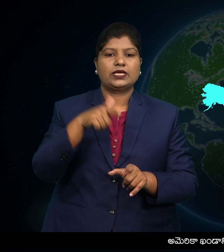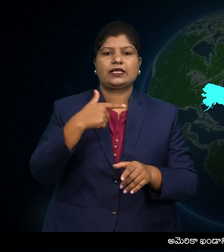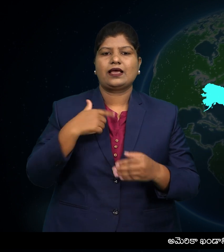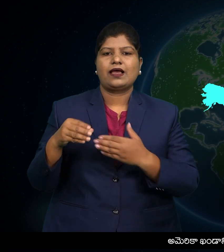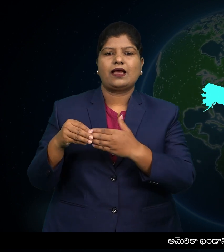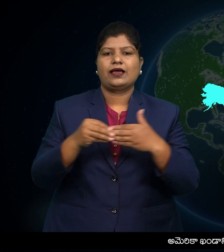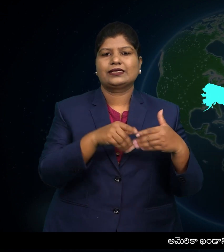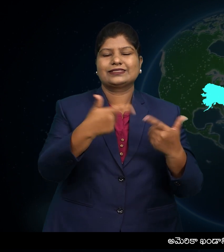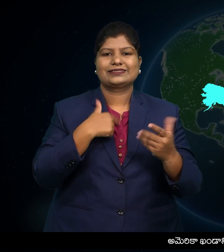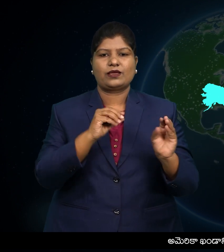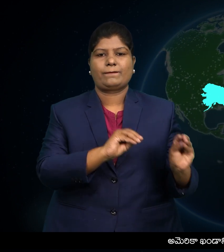మొదలైంది.